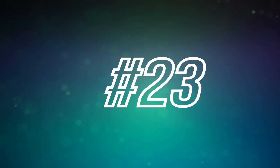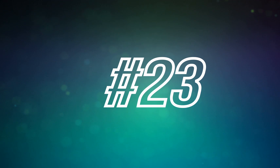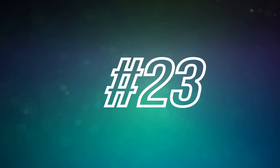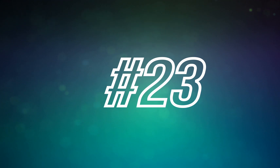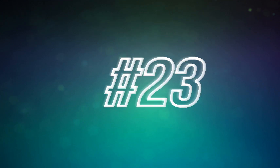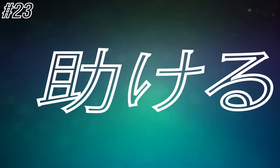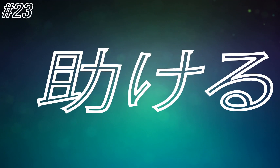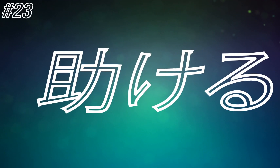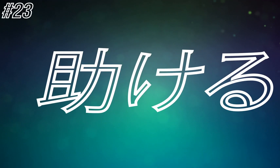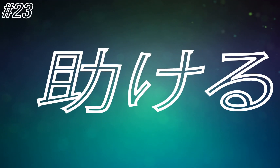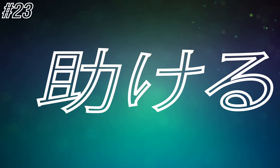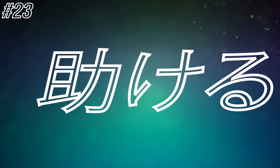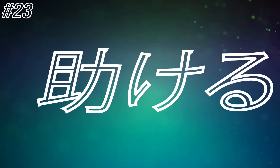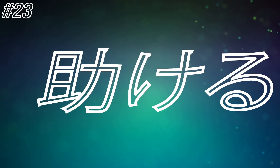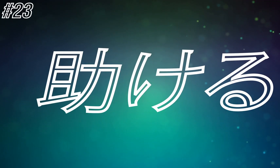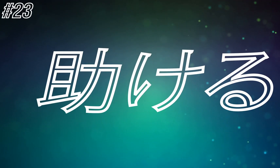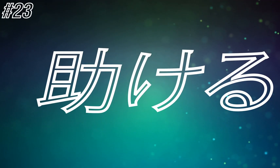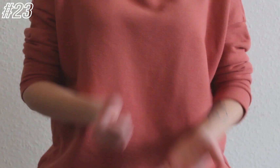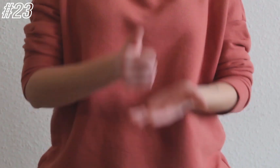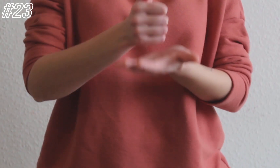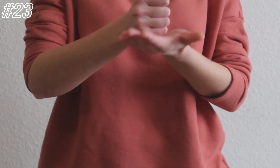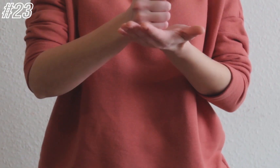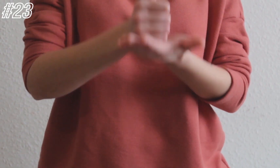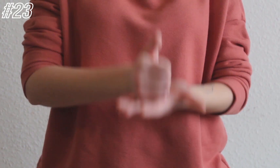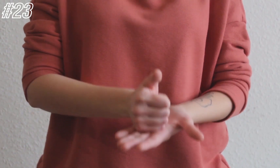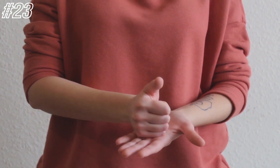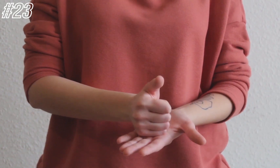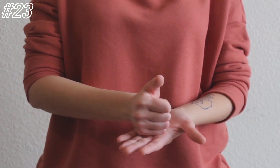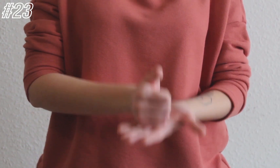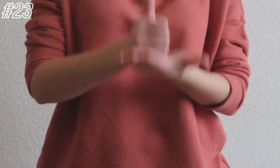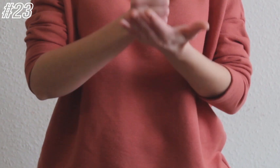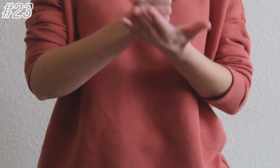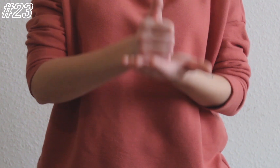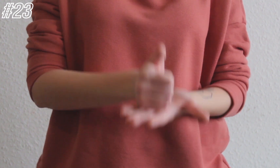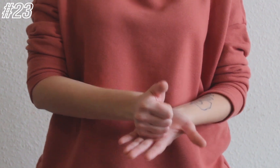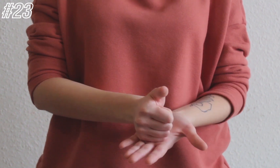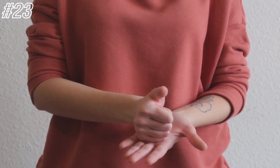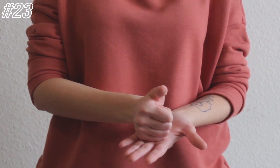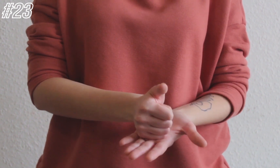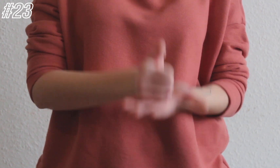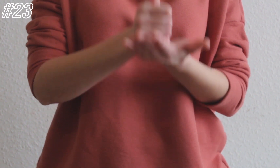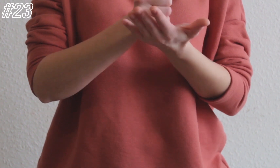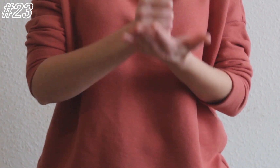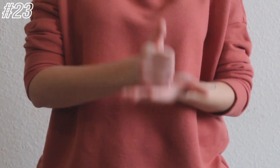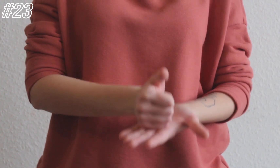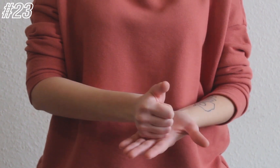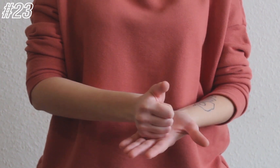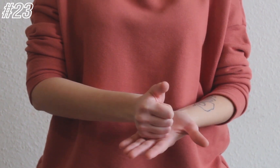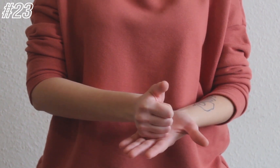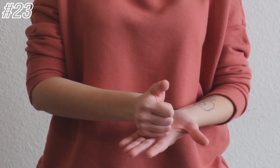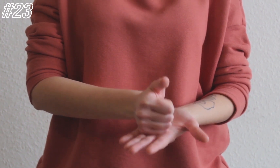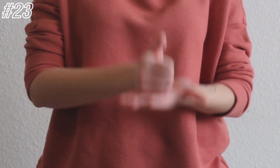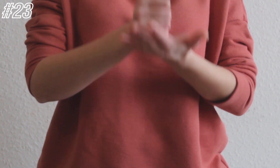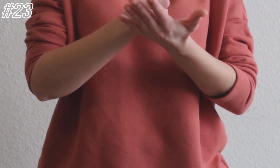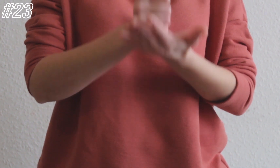23、助ける。 A という文字を作るように左手を握ります。広げた右手を左手の下に置